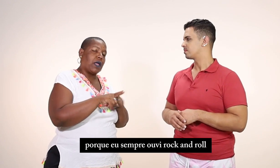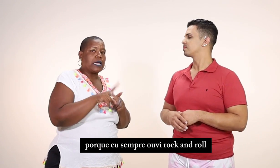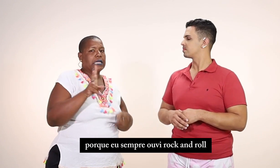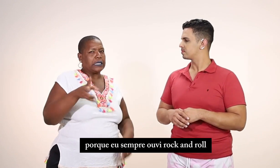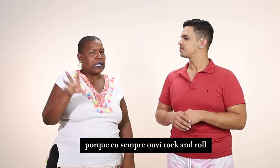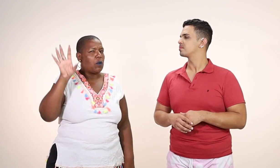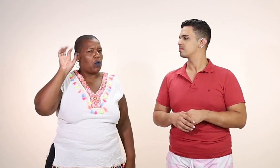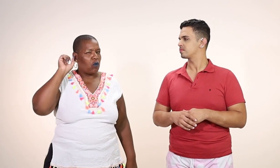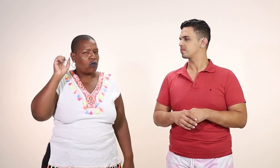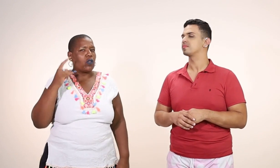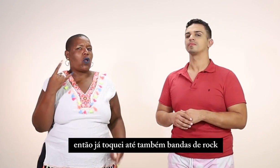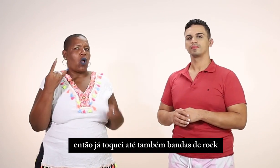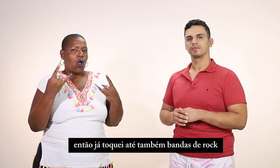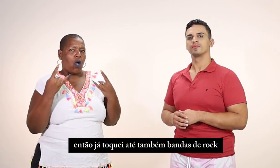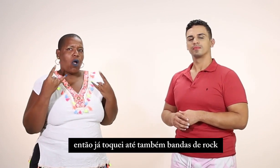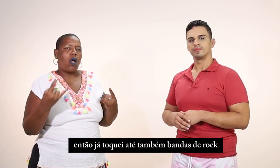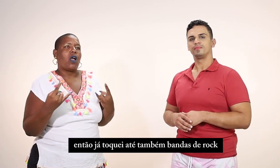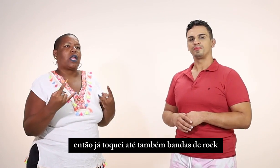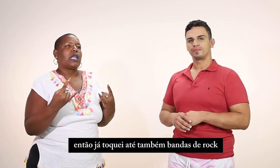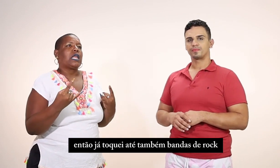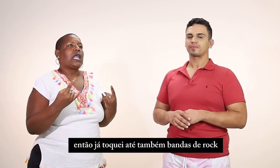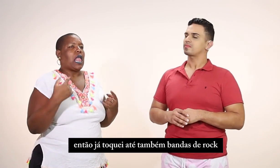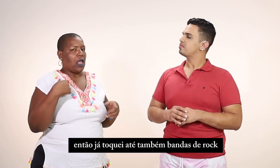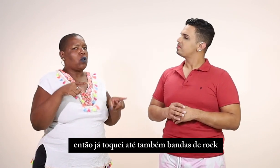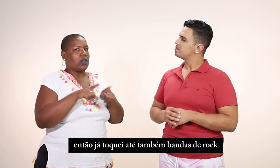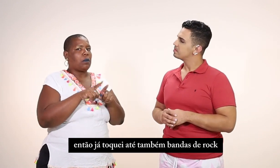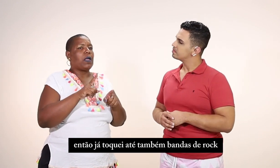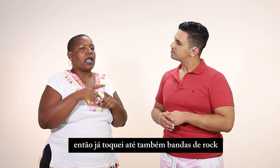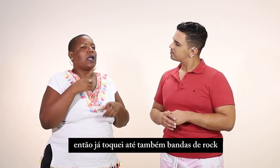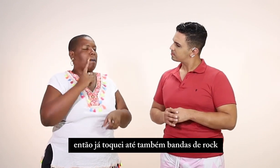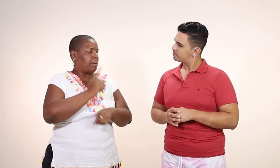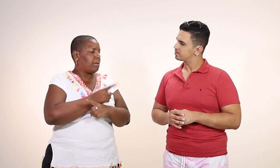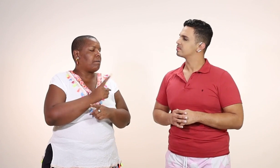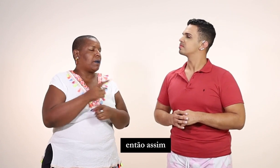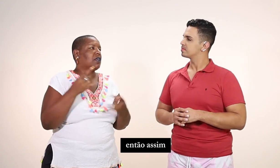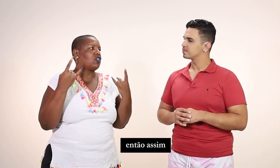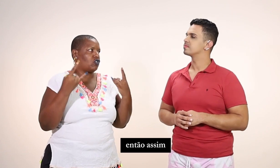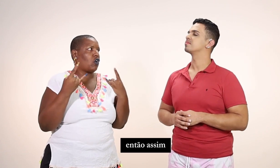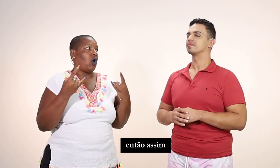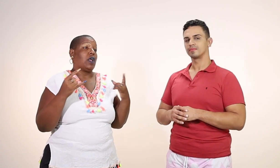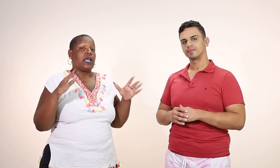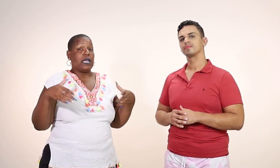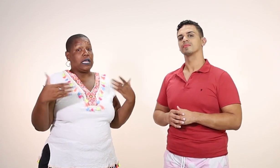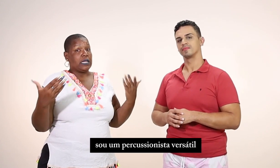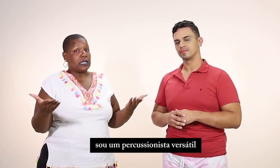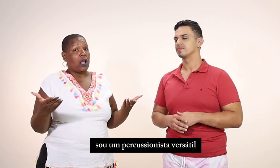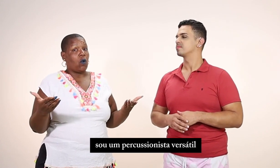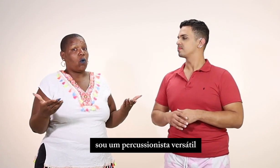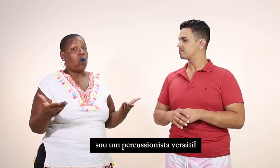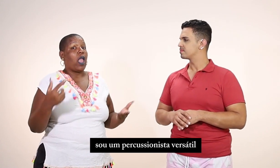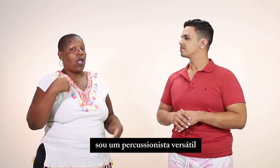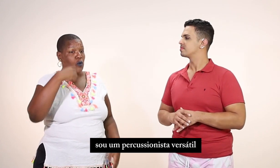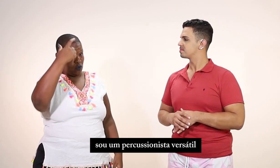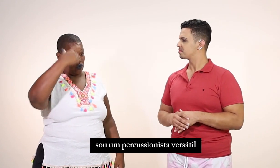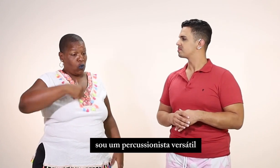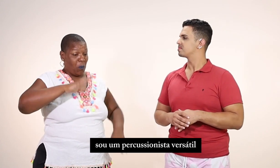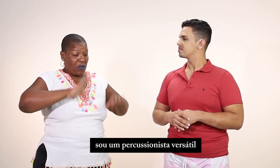rock and roll. Então já toquei até também em bandas de rock. Então assim, sou um percussionista versátil.